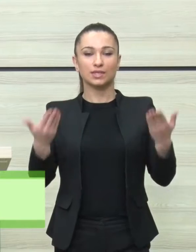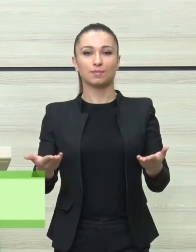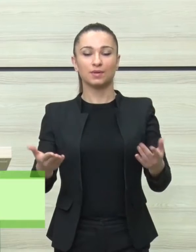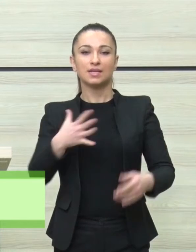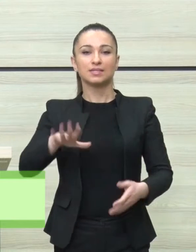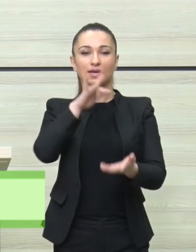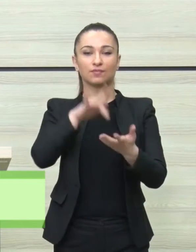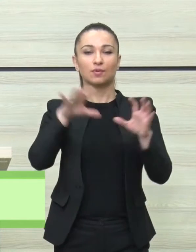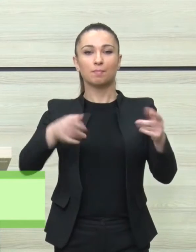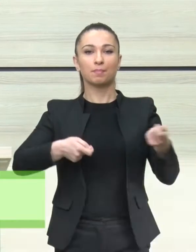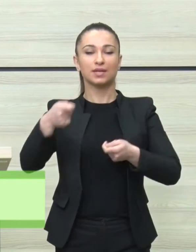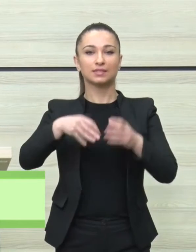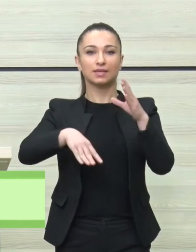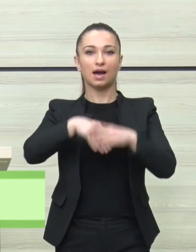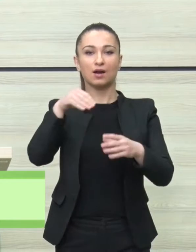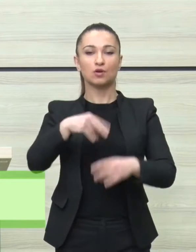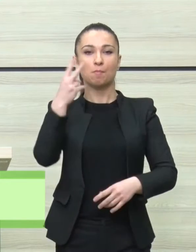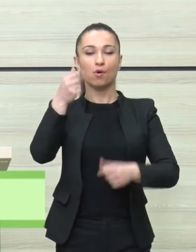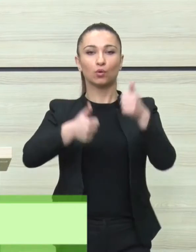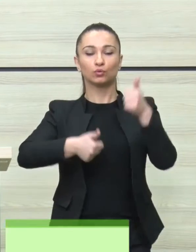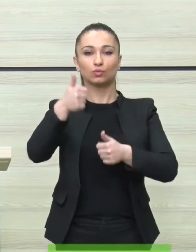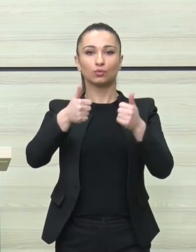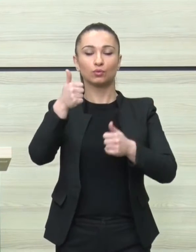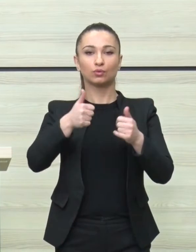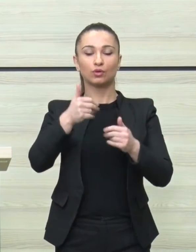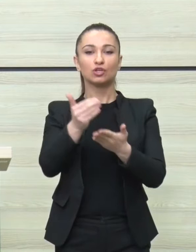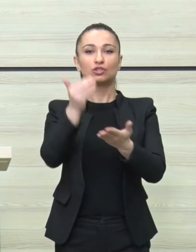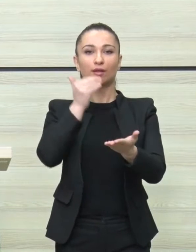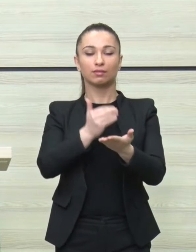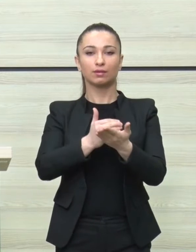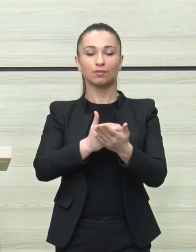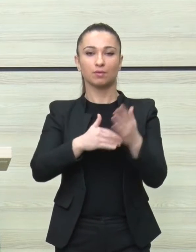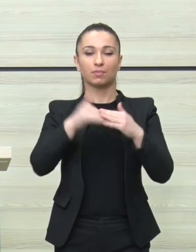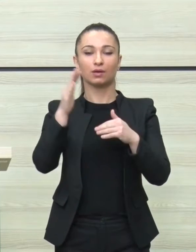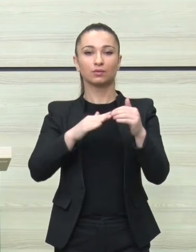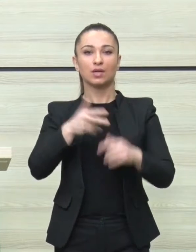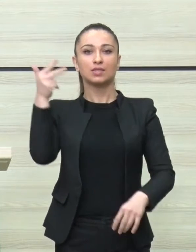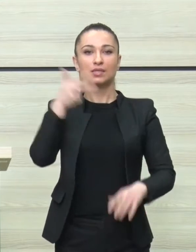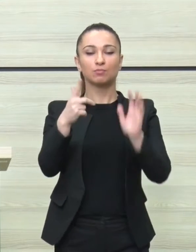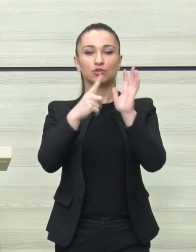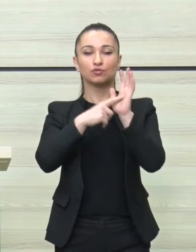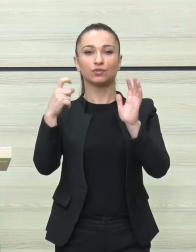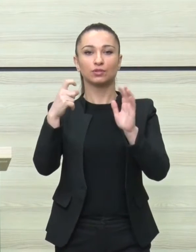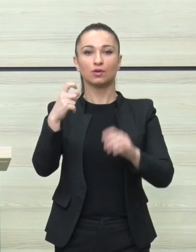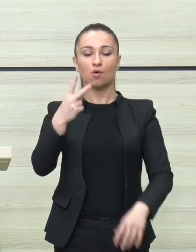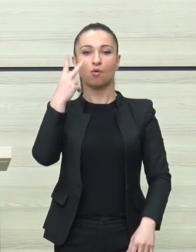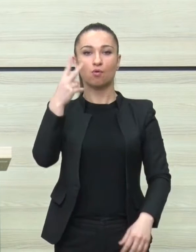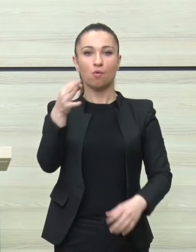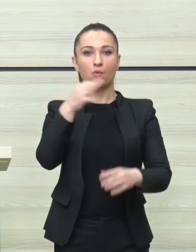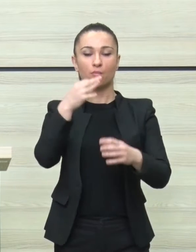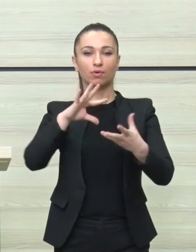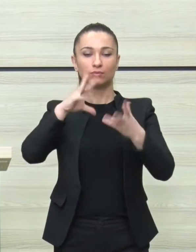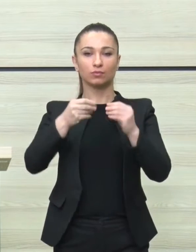მოგესალმებით. საქართველოს პრეზიდენტის არჩევნების მეორე ტურის შედეგები პრაქტიკულად 3702